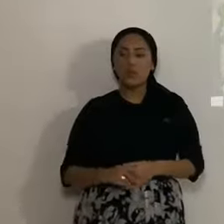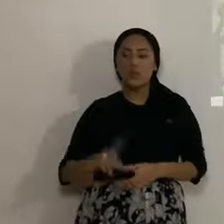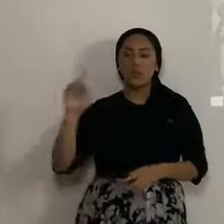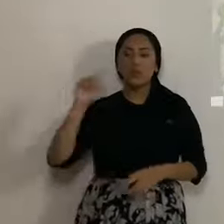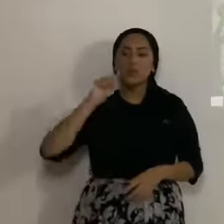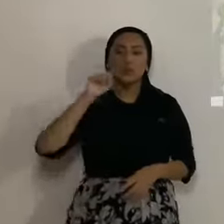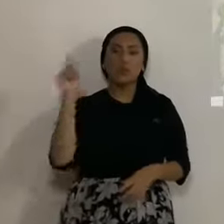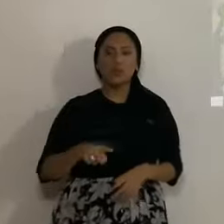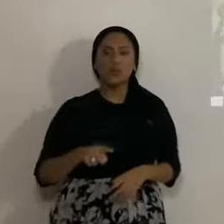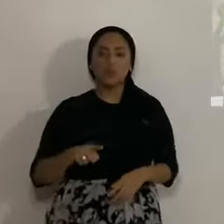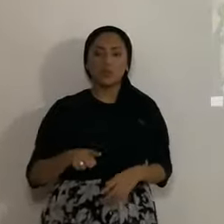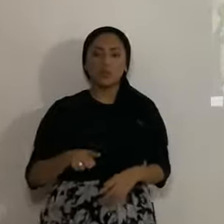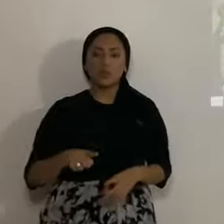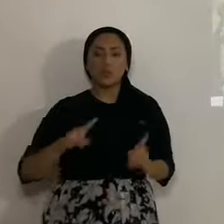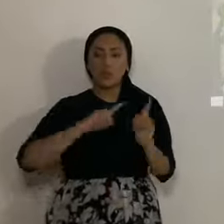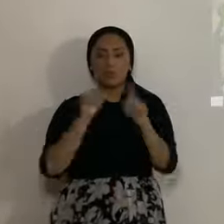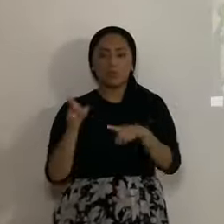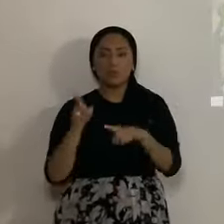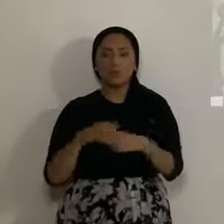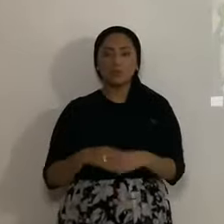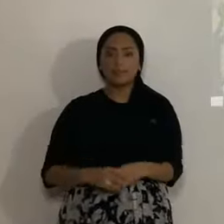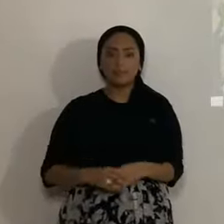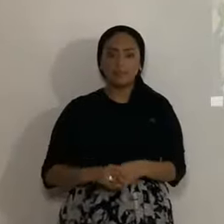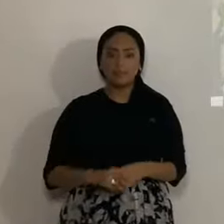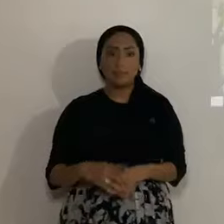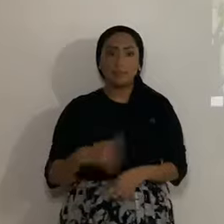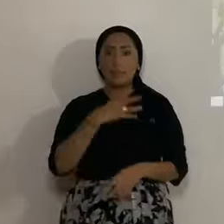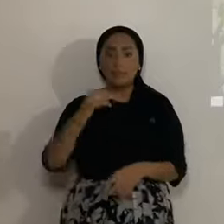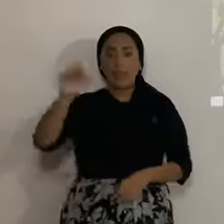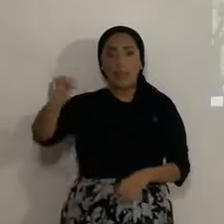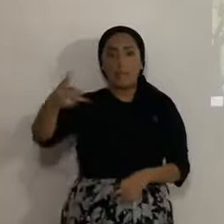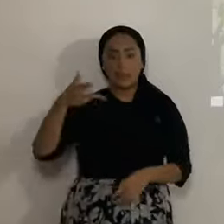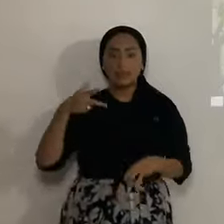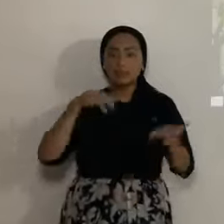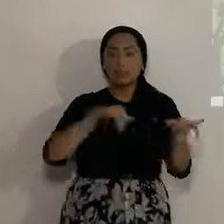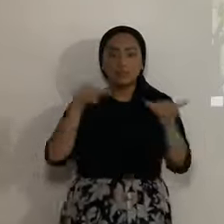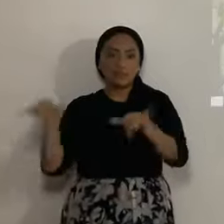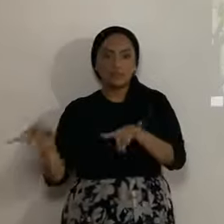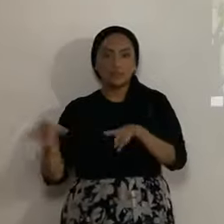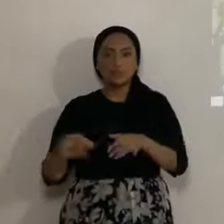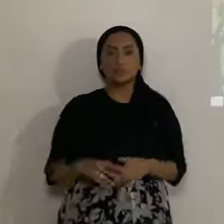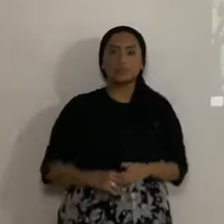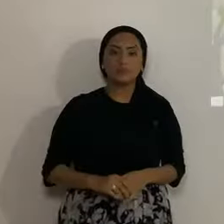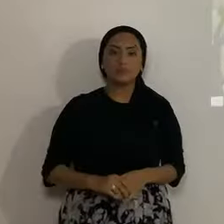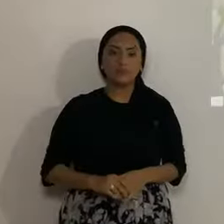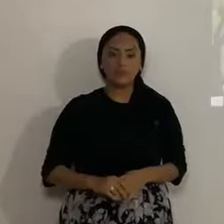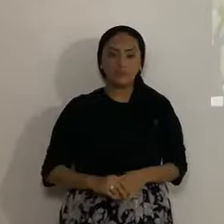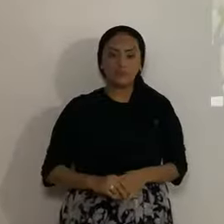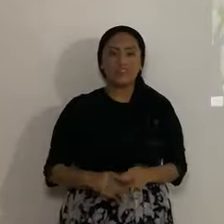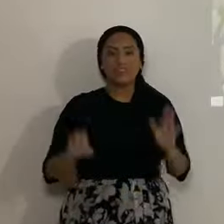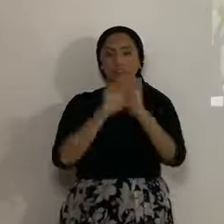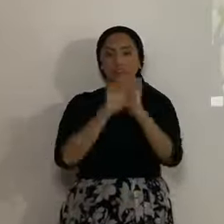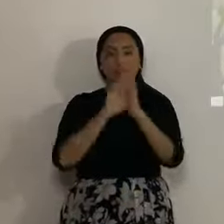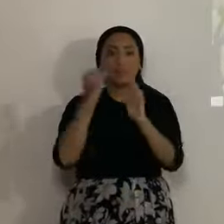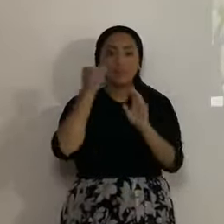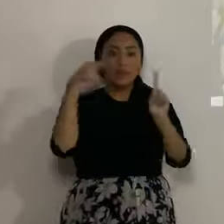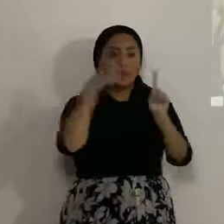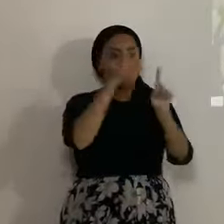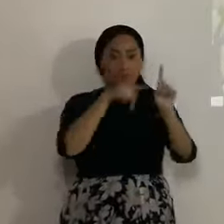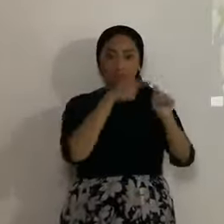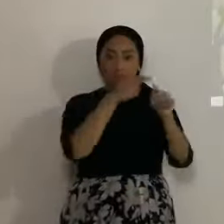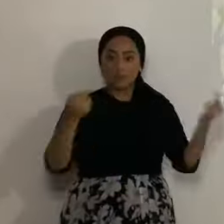ordena que vayan con aspereza y que regresen de la misma forma. Por ejemplo, si esta persona